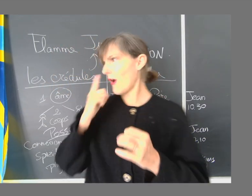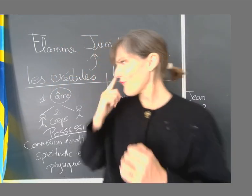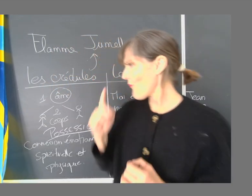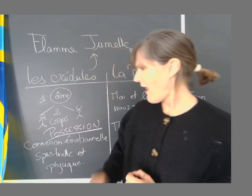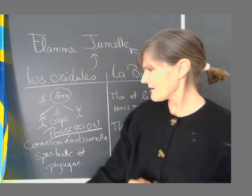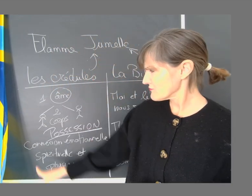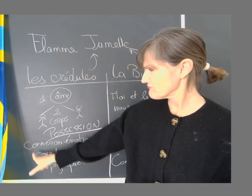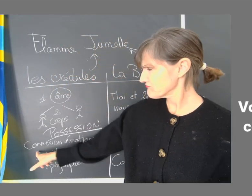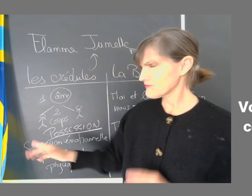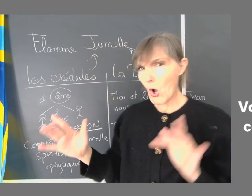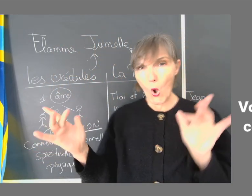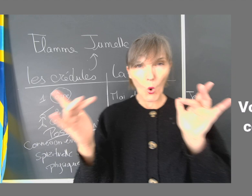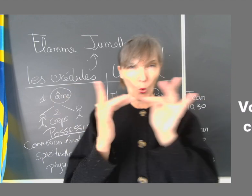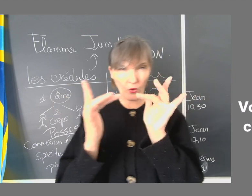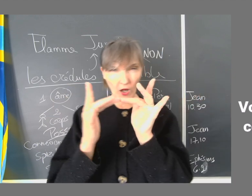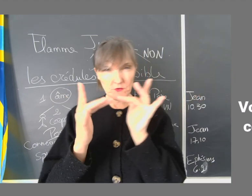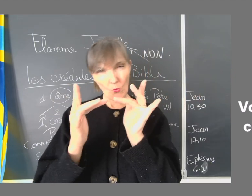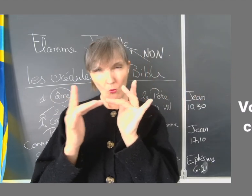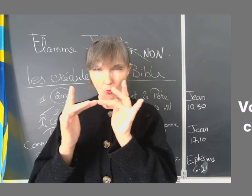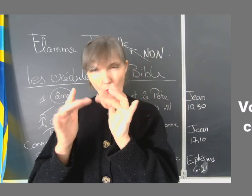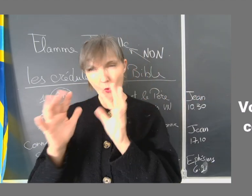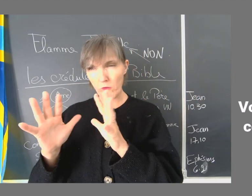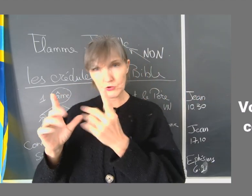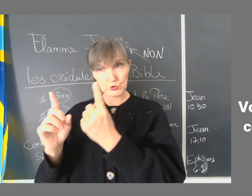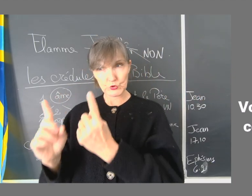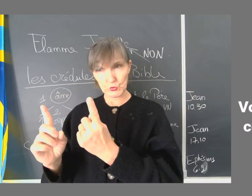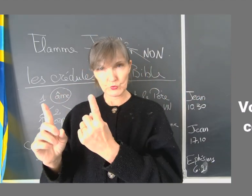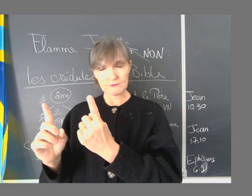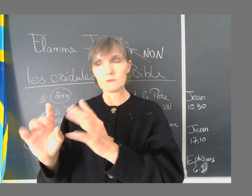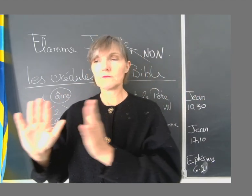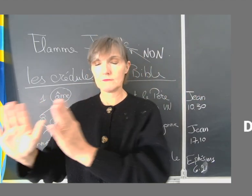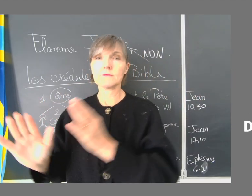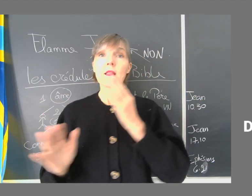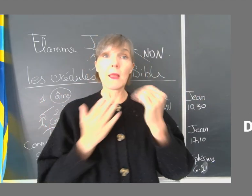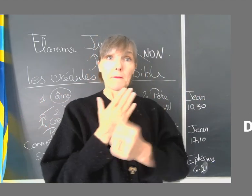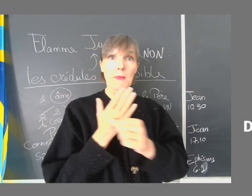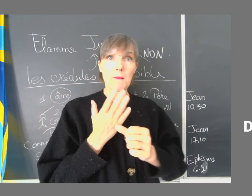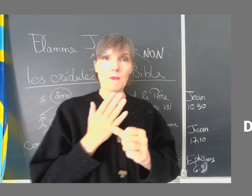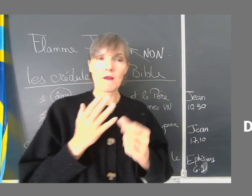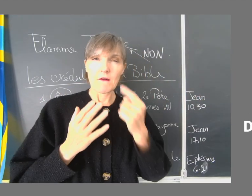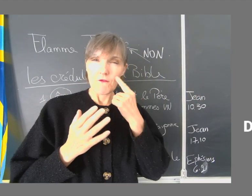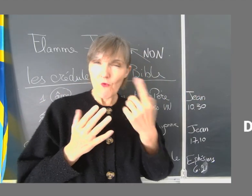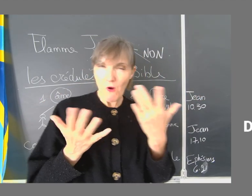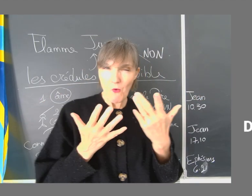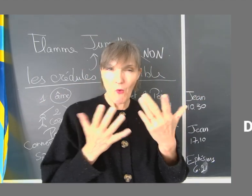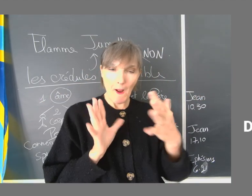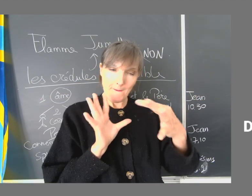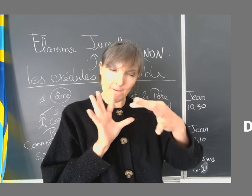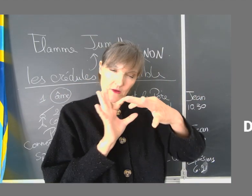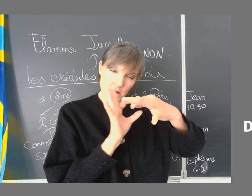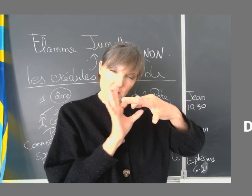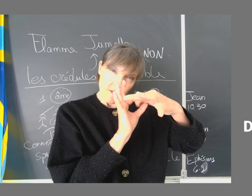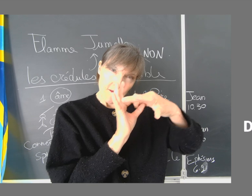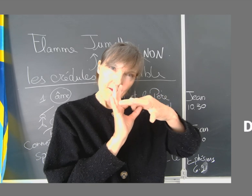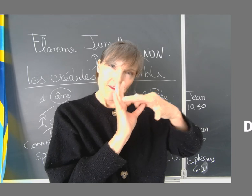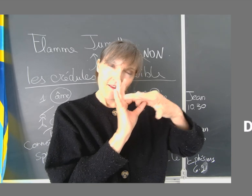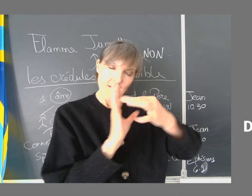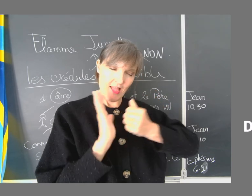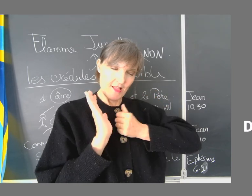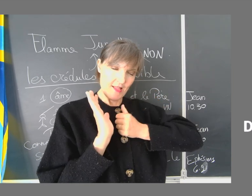on parle vous avez vu dans la colonne de gauche on parle de connexion entre deux personnes dans la bible on va parler plutôt de communion c'est une communion